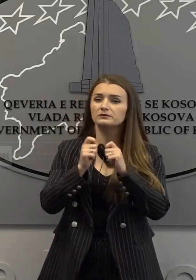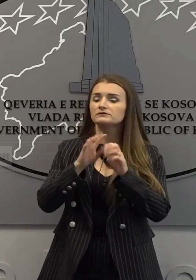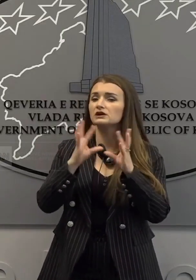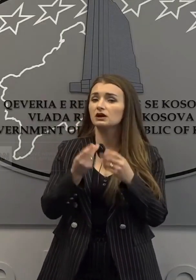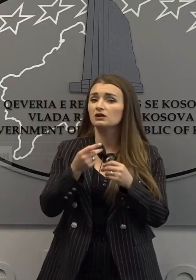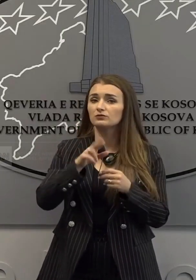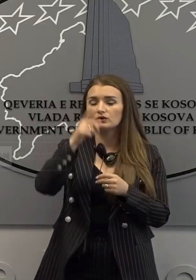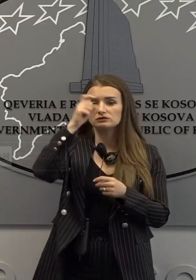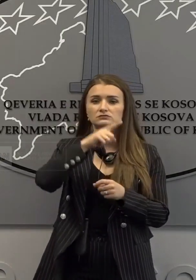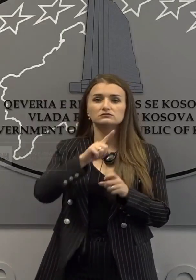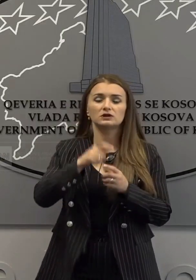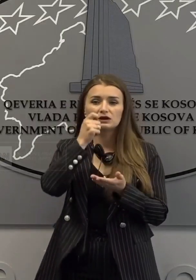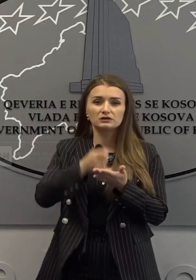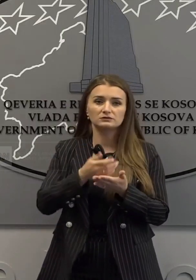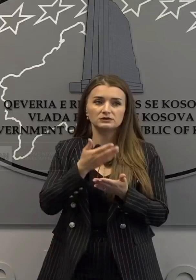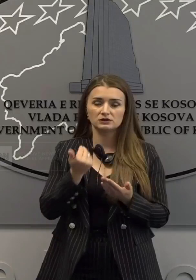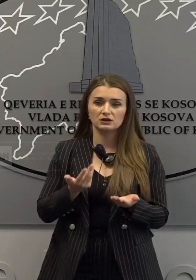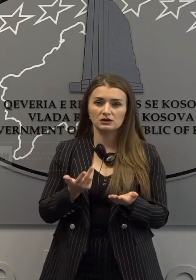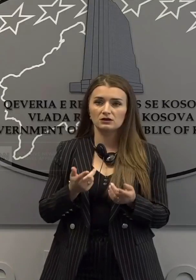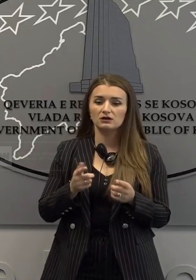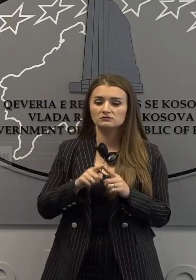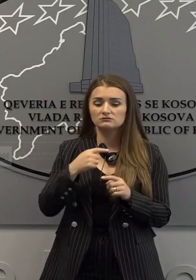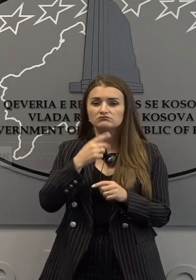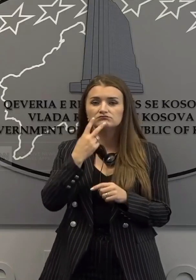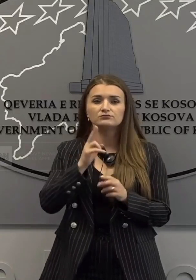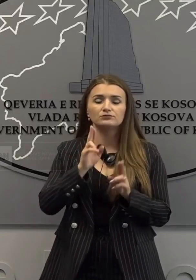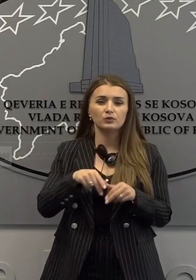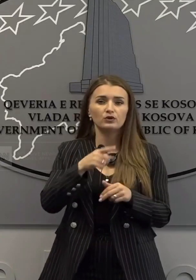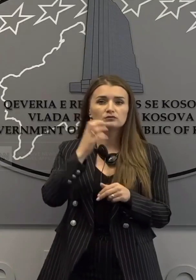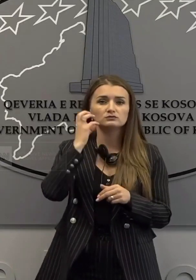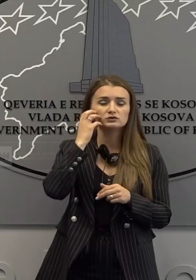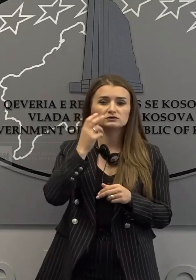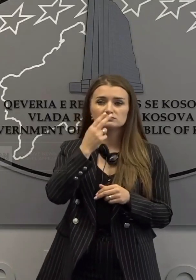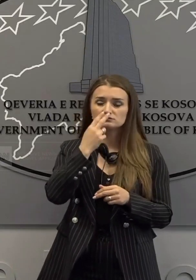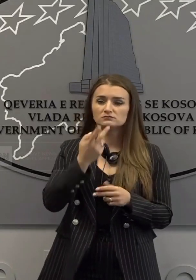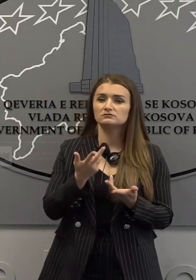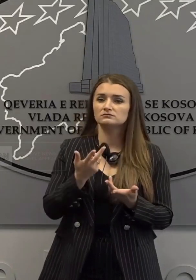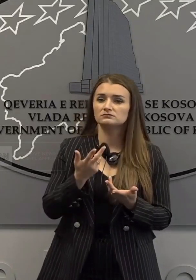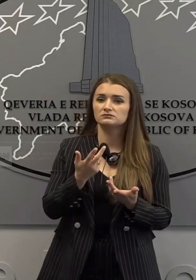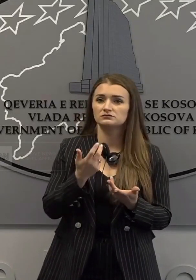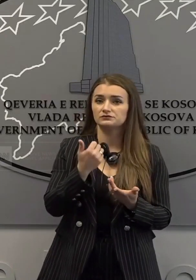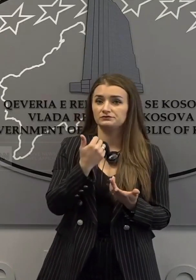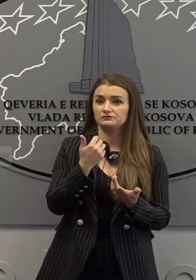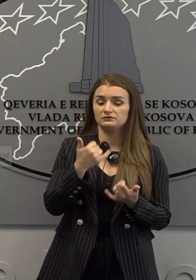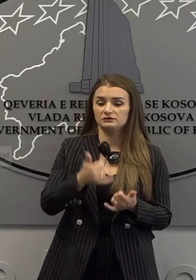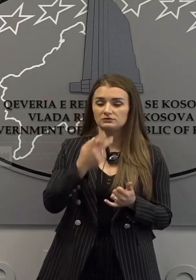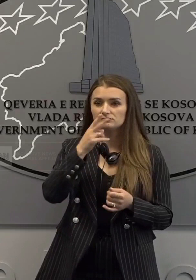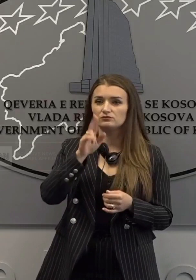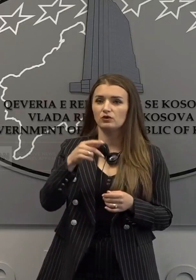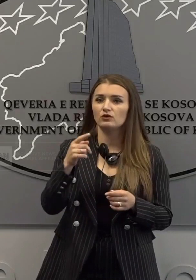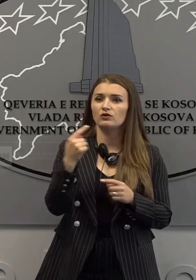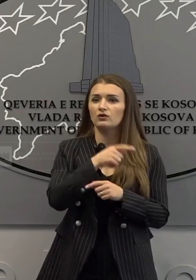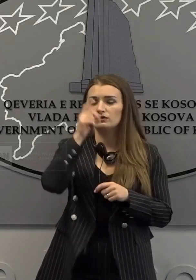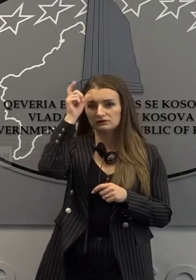Brukseli ka reaguar sepse nuk do të kishte kurfar kuptimi më nëse nuk do të reagonte. Por unë